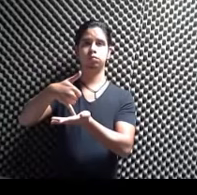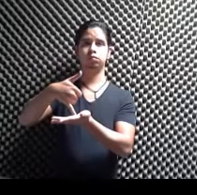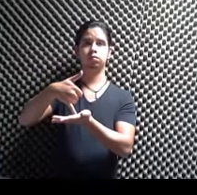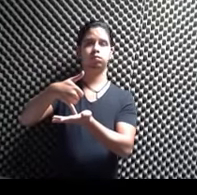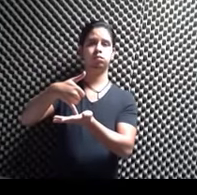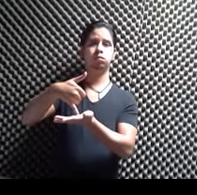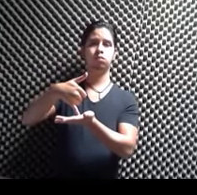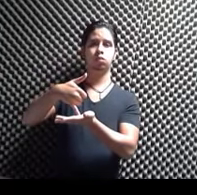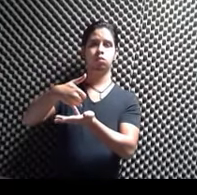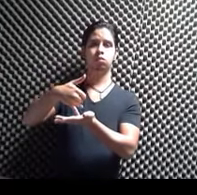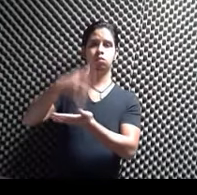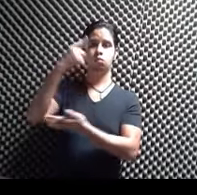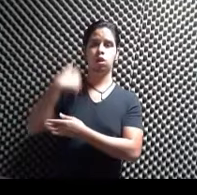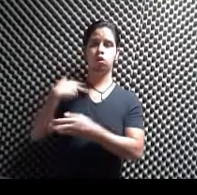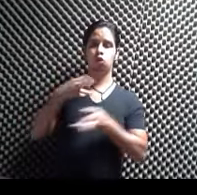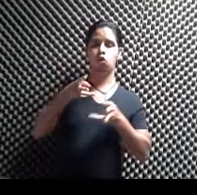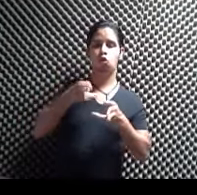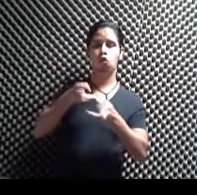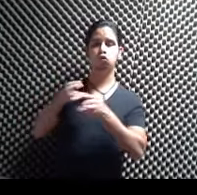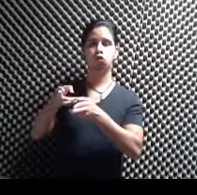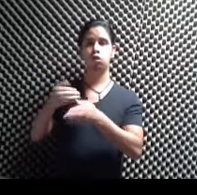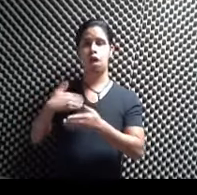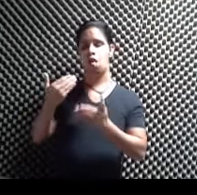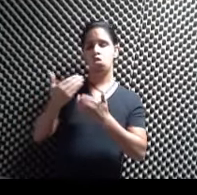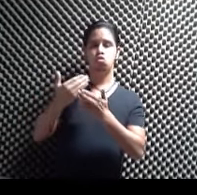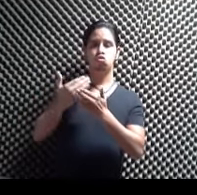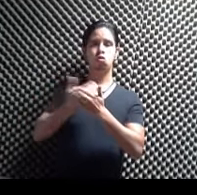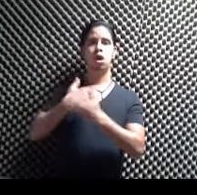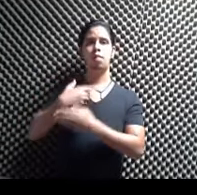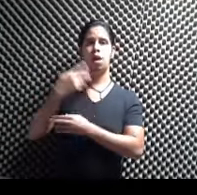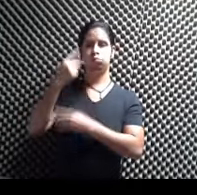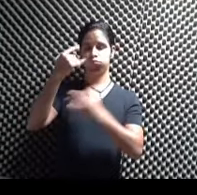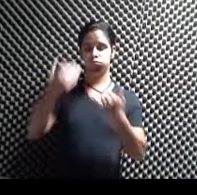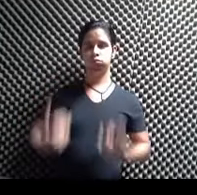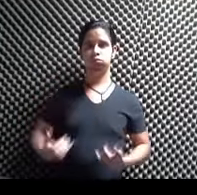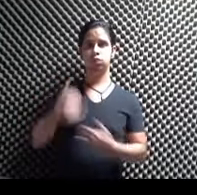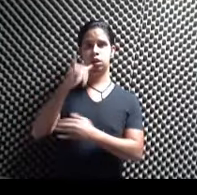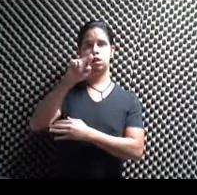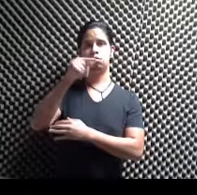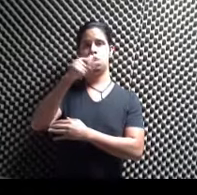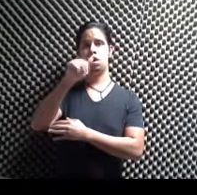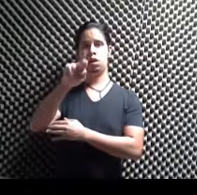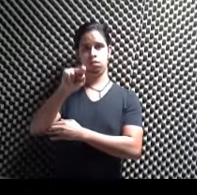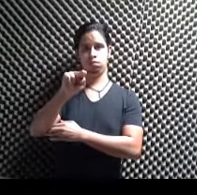Por el cortometraje La Doble Imagen y Camino a Europa. El